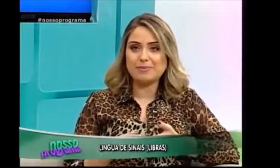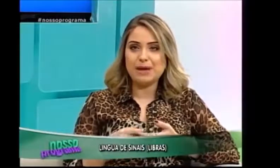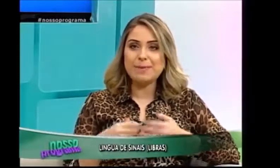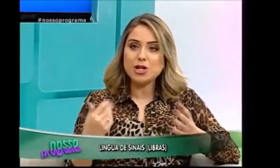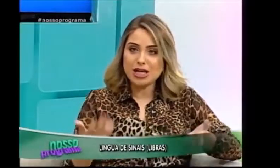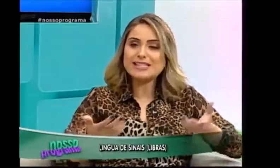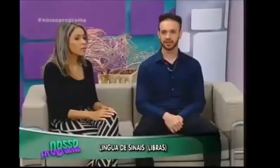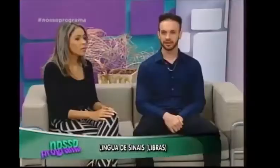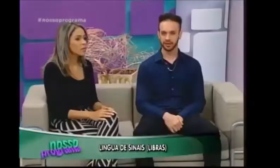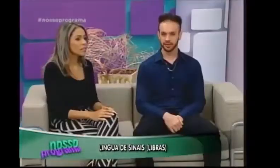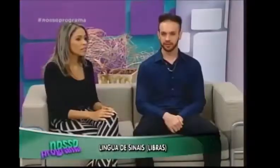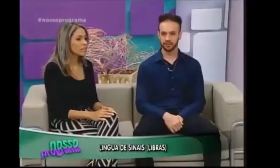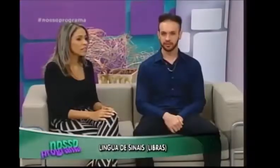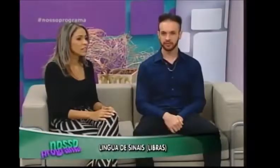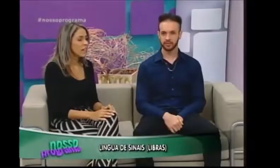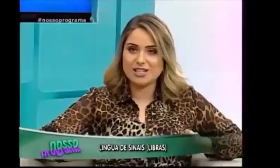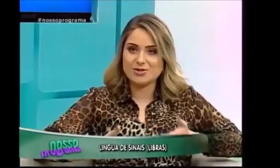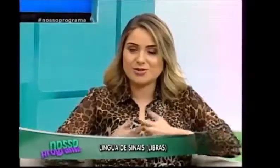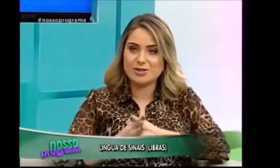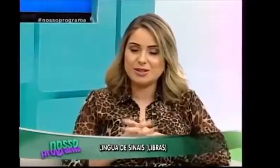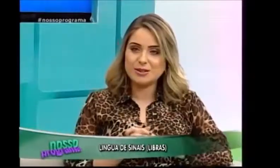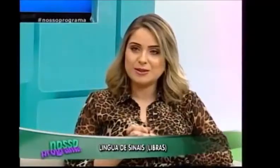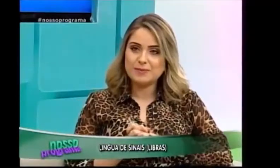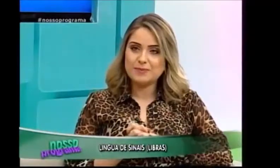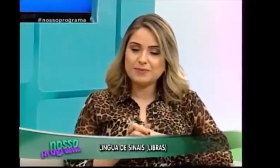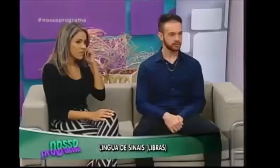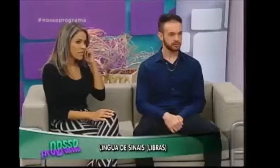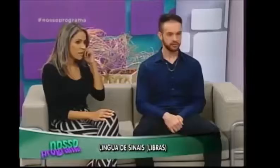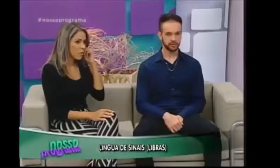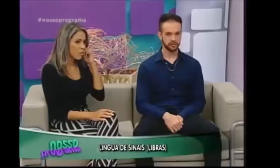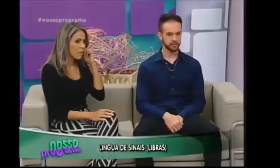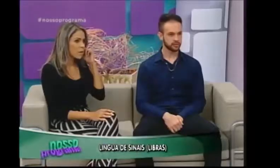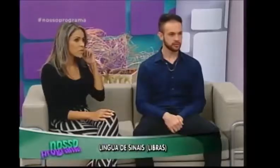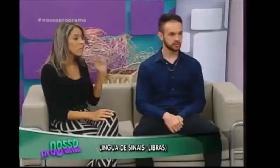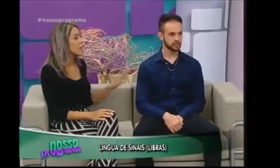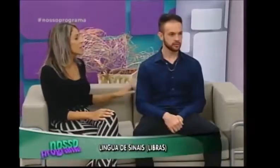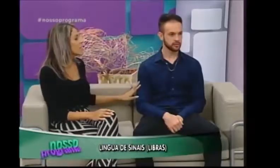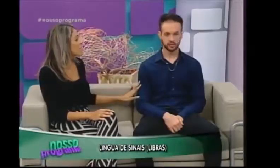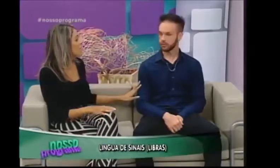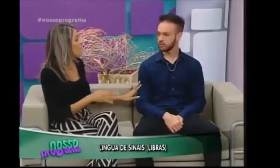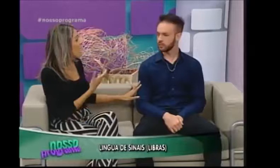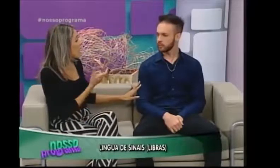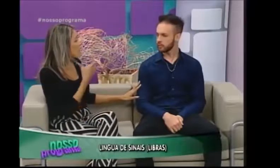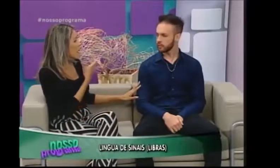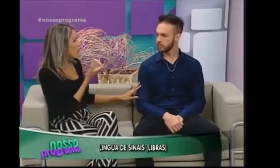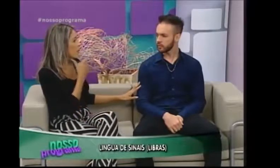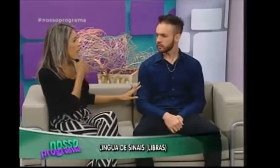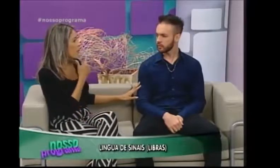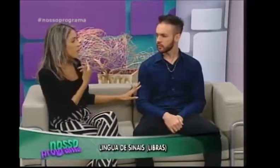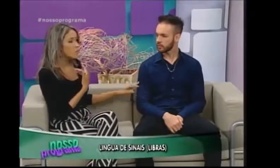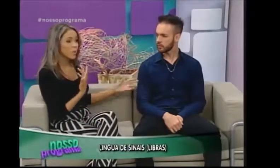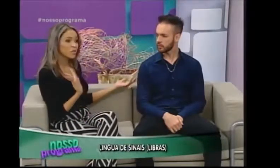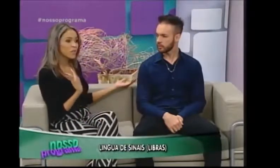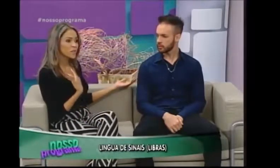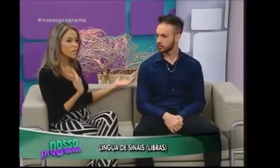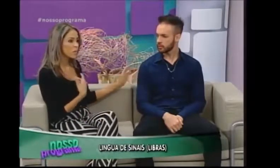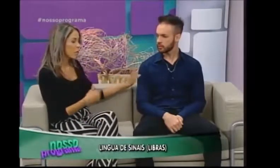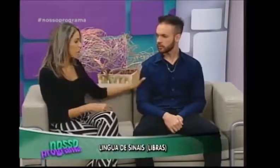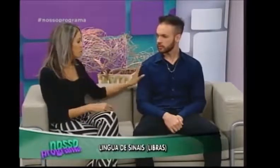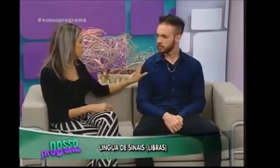É melhor então, estar presente com as duas mãos, é isso? Dá pra você fazer com uma mão. Se eu falar assim, eu quero água. Geralmente eu faço isso porque eu